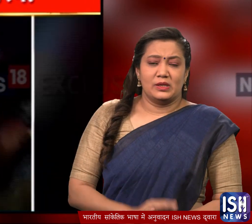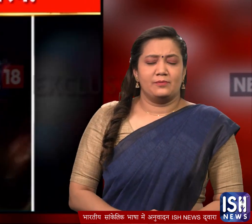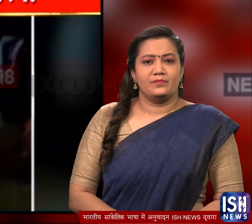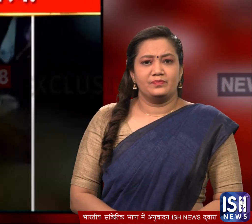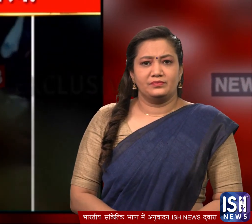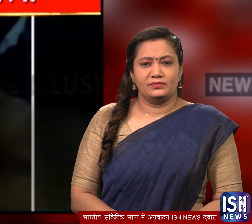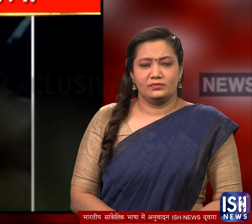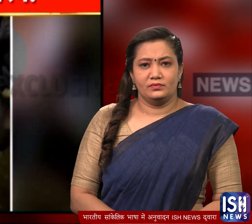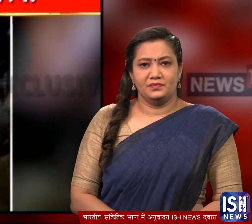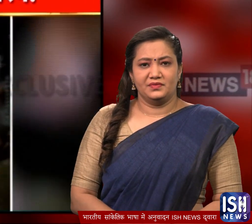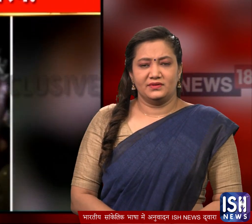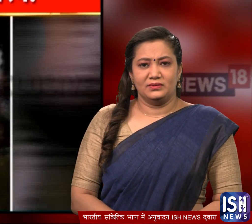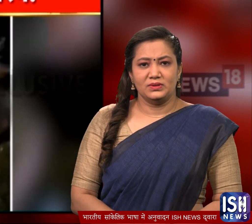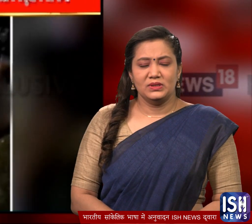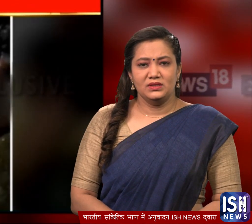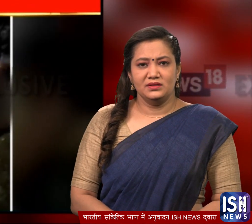नहीं बचा।